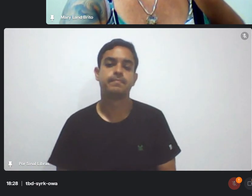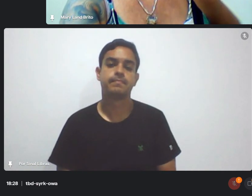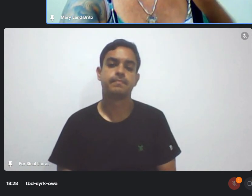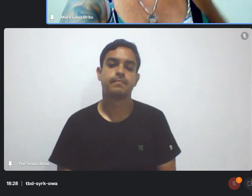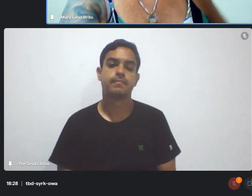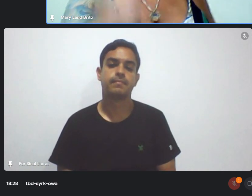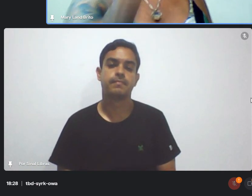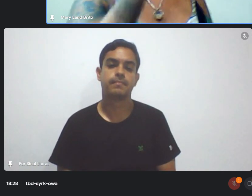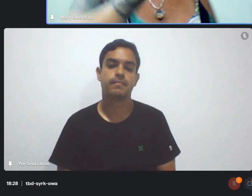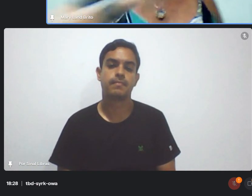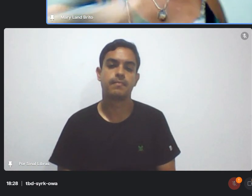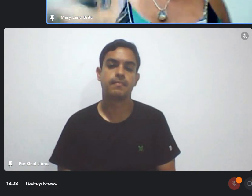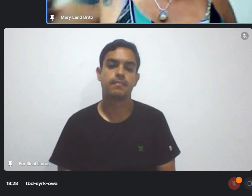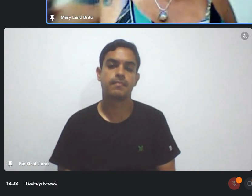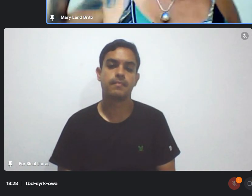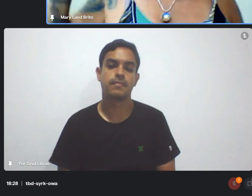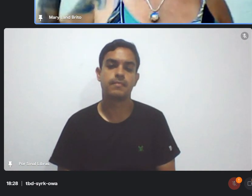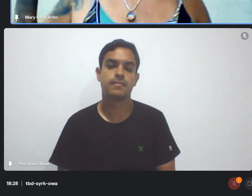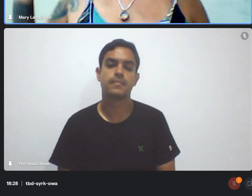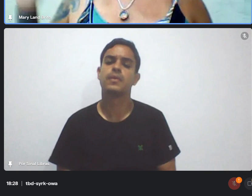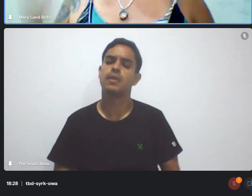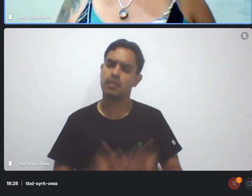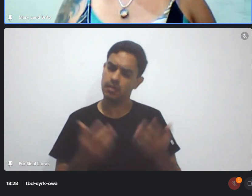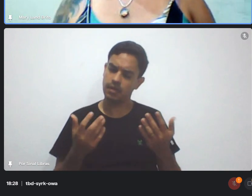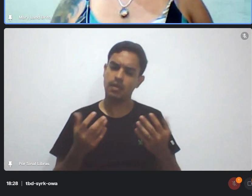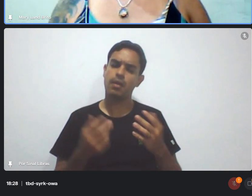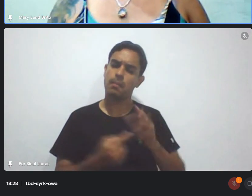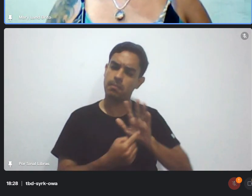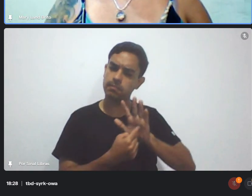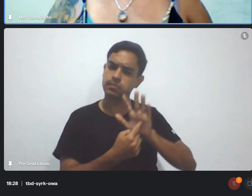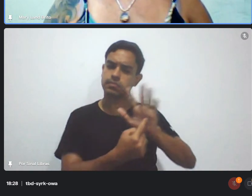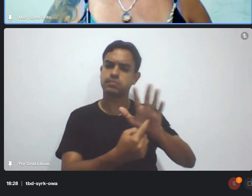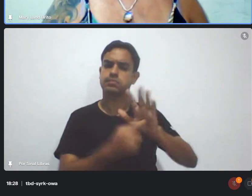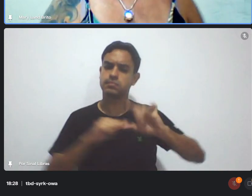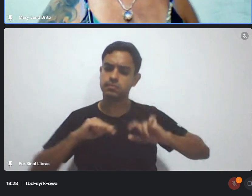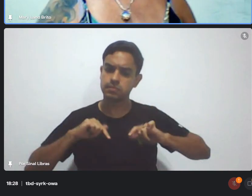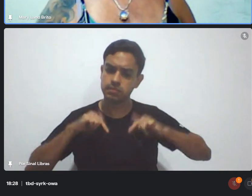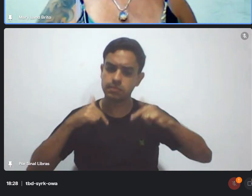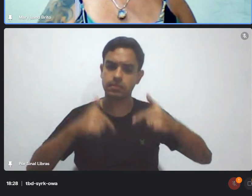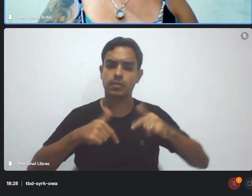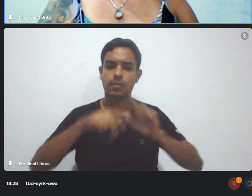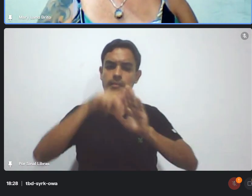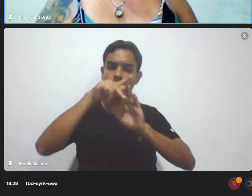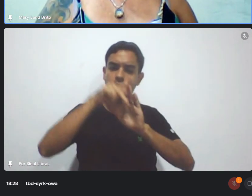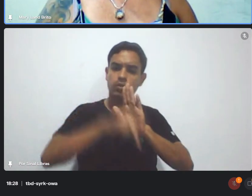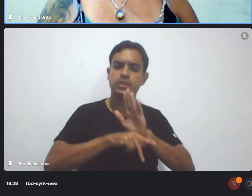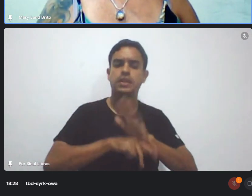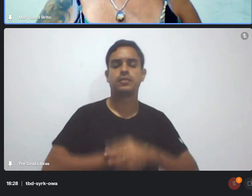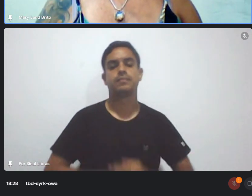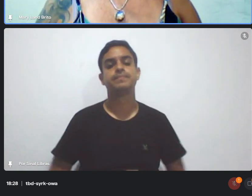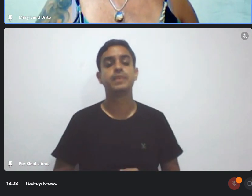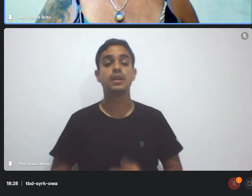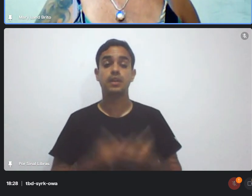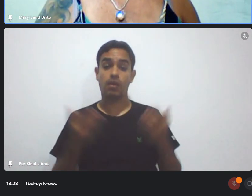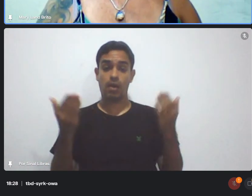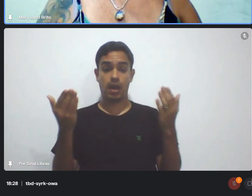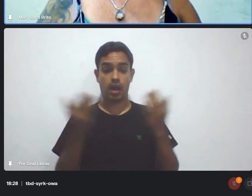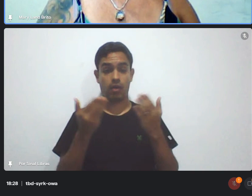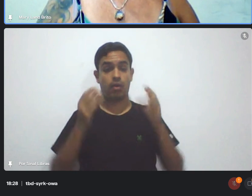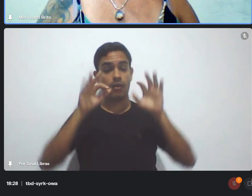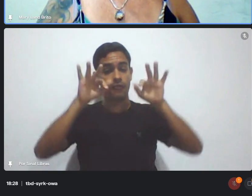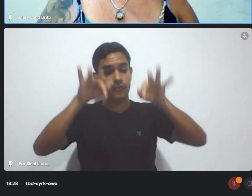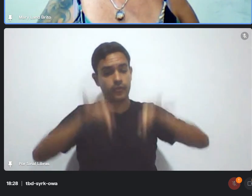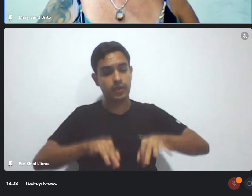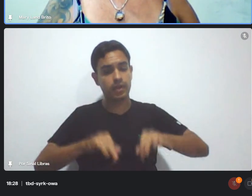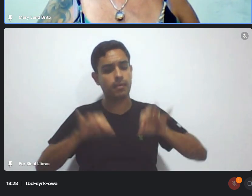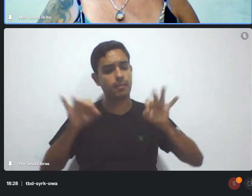É sobre isso. Bota teus projetos aí também para fazer e todo mundo. Então, gente, a gente finaliza. Quem puder abrir